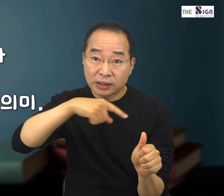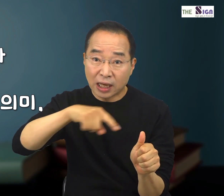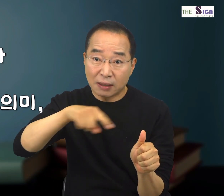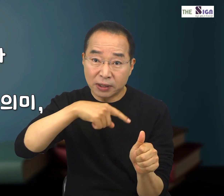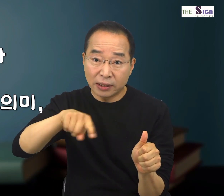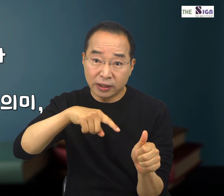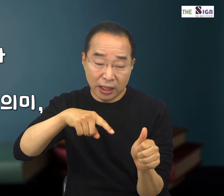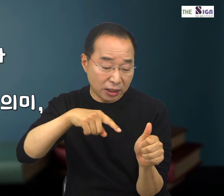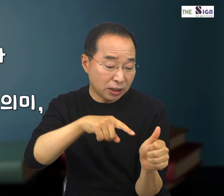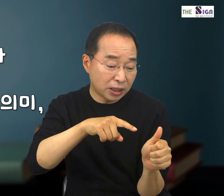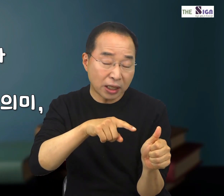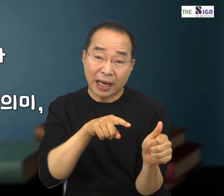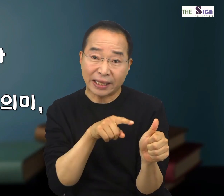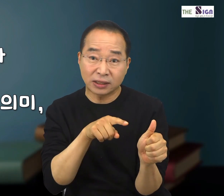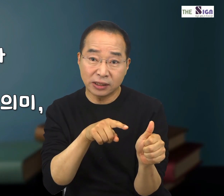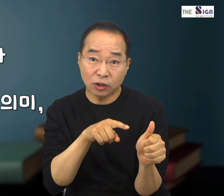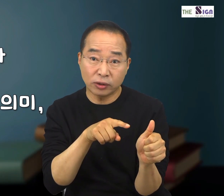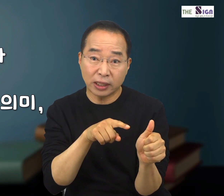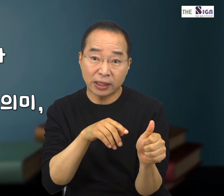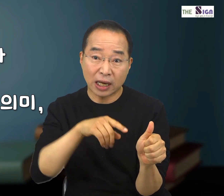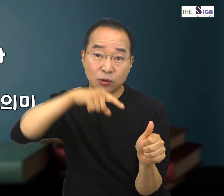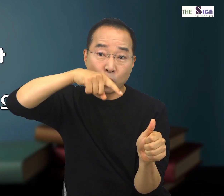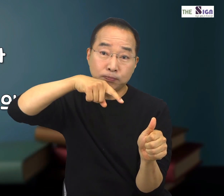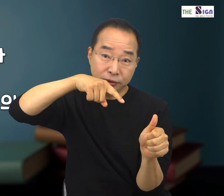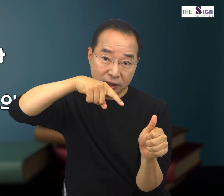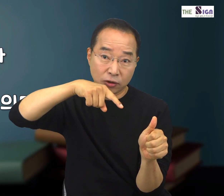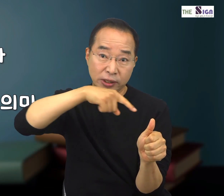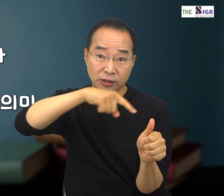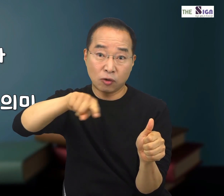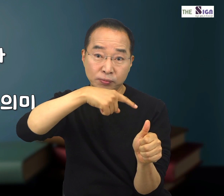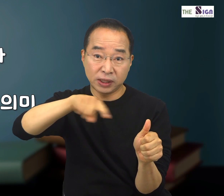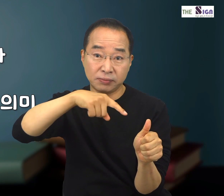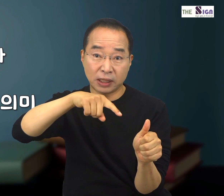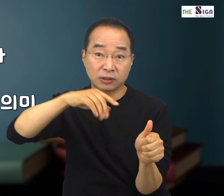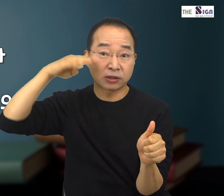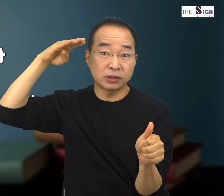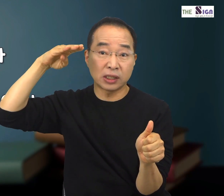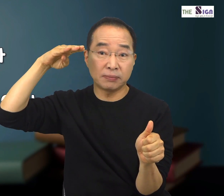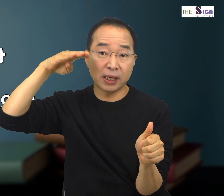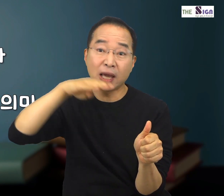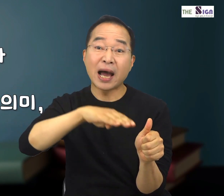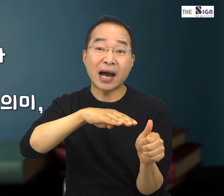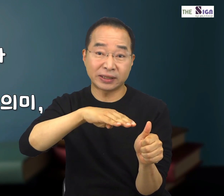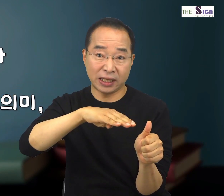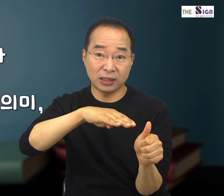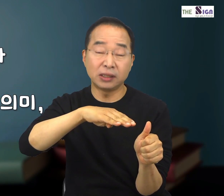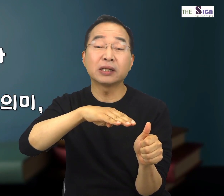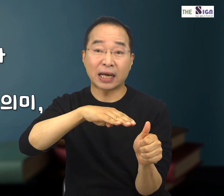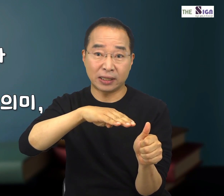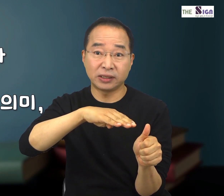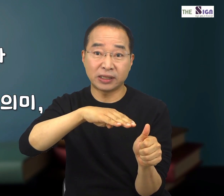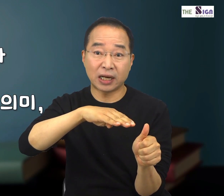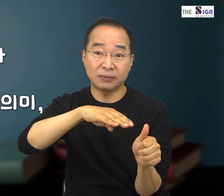사람을 하는데 이게 같은 차원이 아니라 약간 높은 차원에서 움직입니다. 그래서 선생님이 학생을 가르친다는